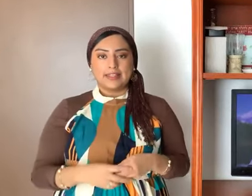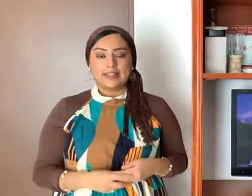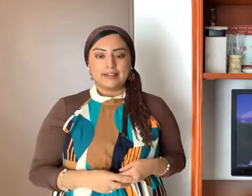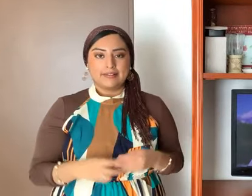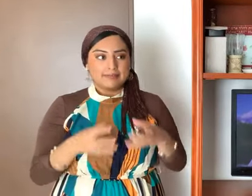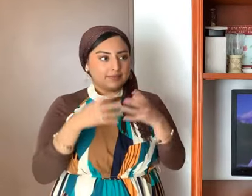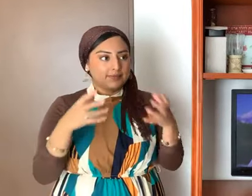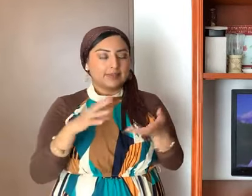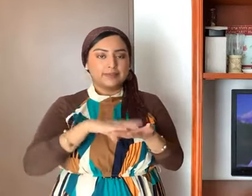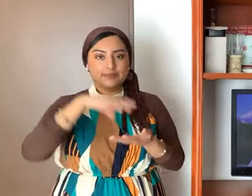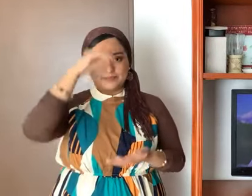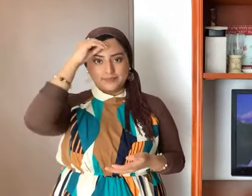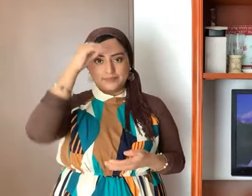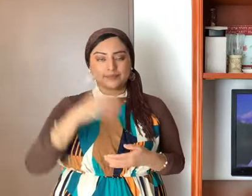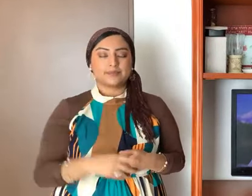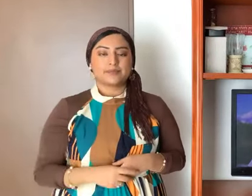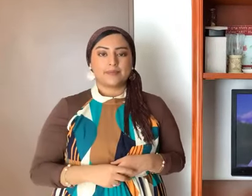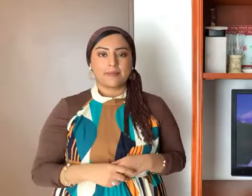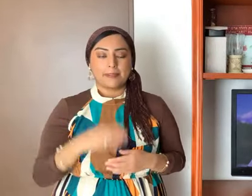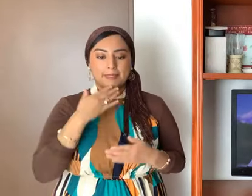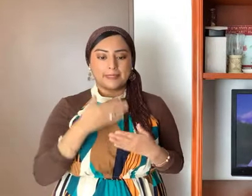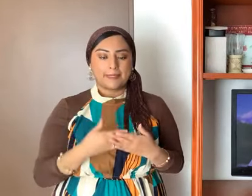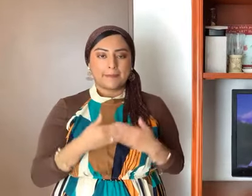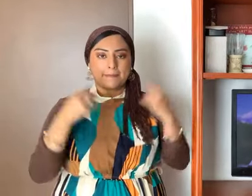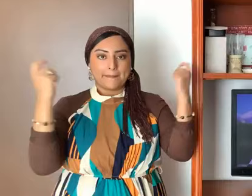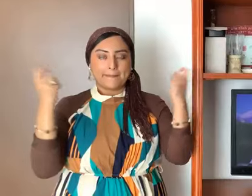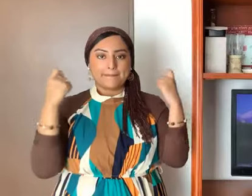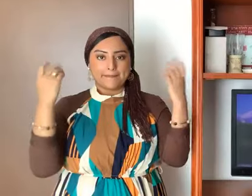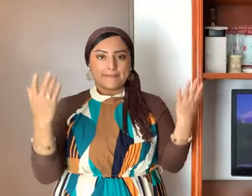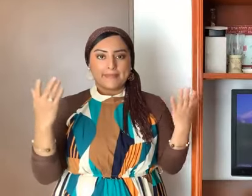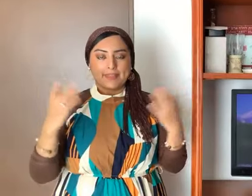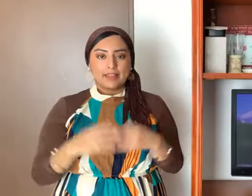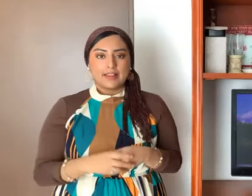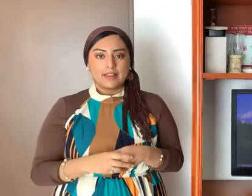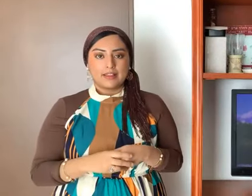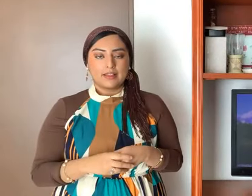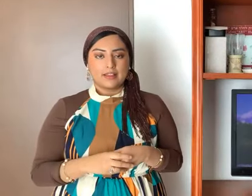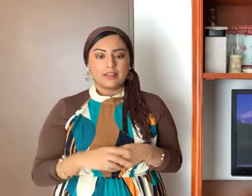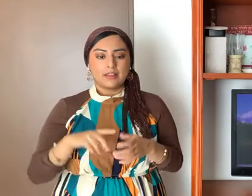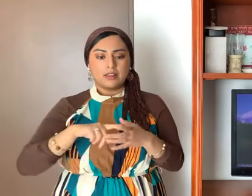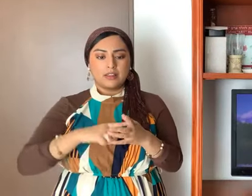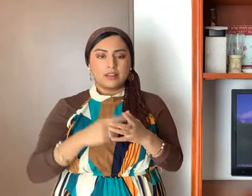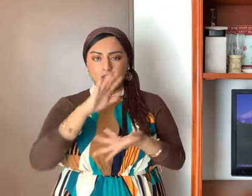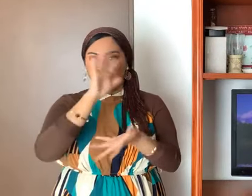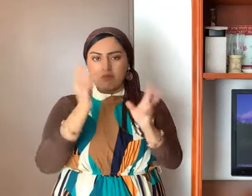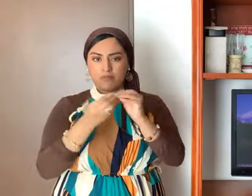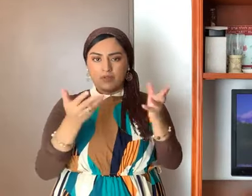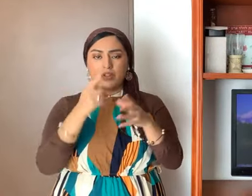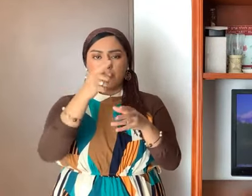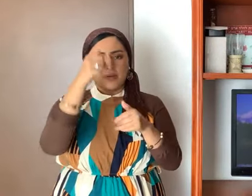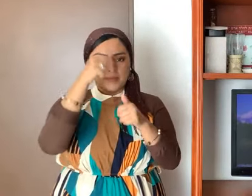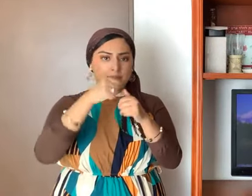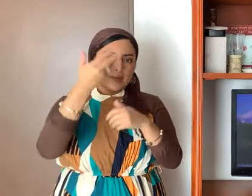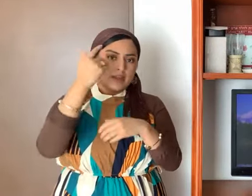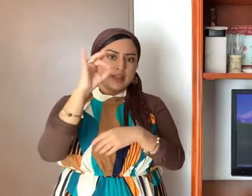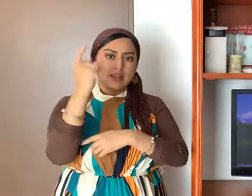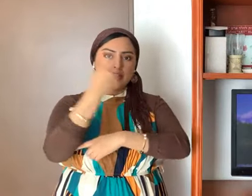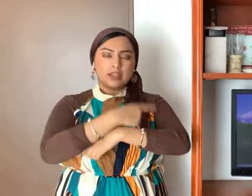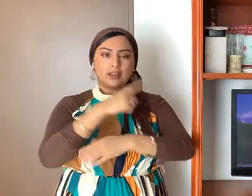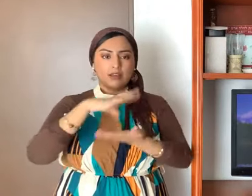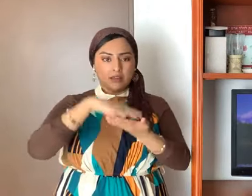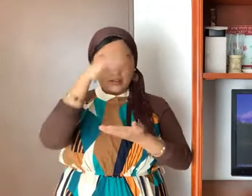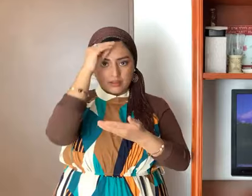amados, hay mucho que estudiar. Aleluya, muy bien. Vamos a hacer un pequeño contexto. Recuerdan que hace 8 días estudiamos